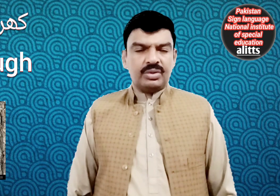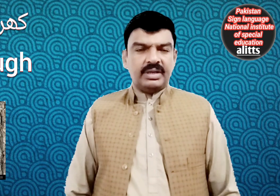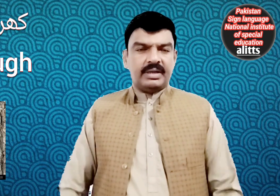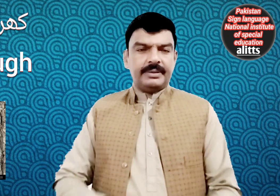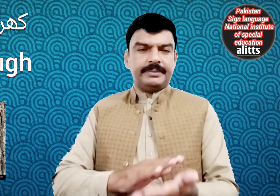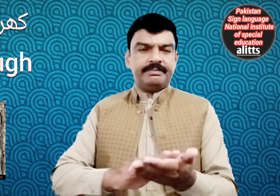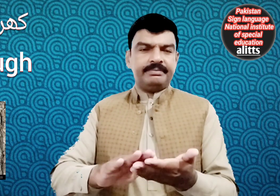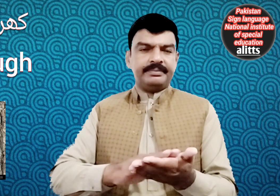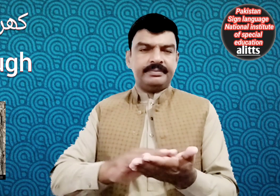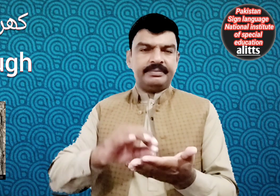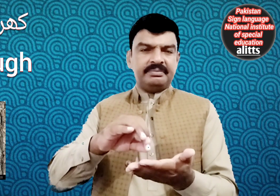खुरदरा।